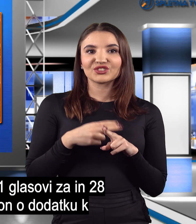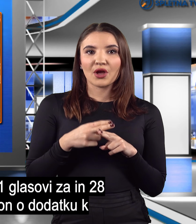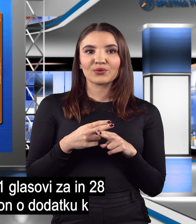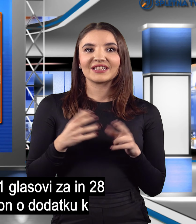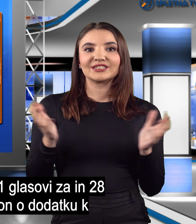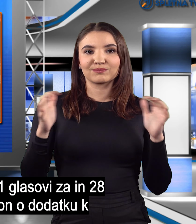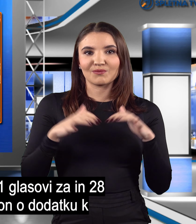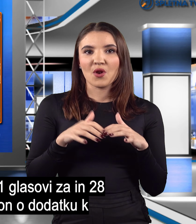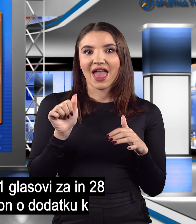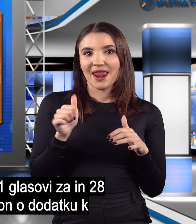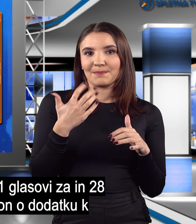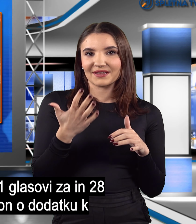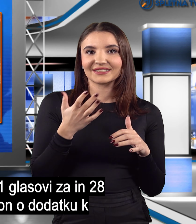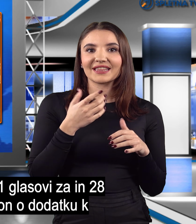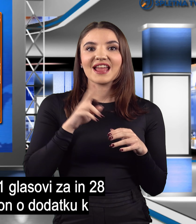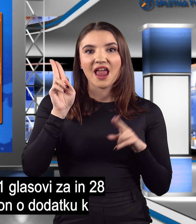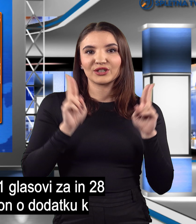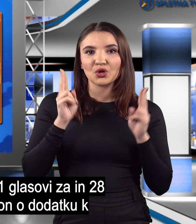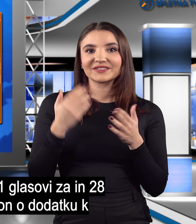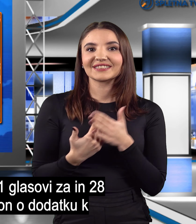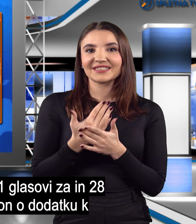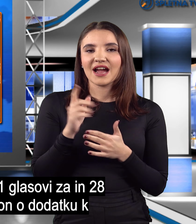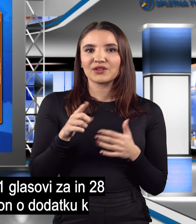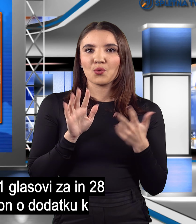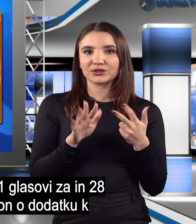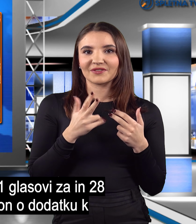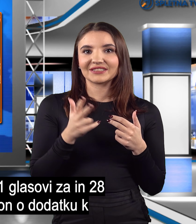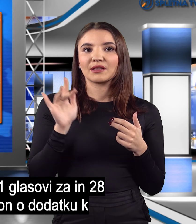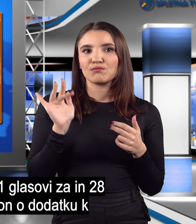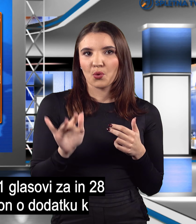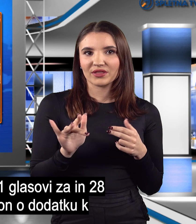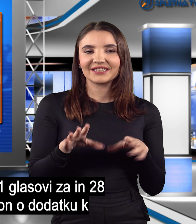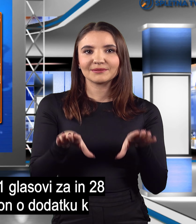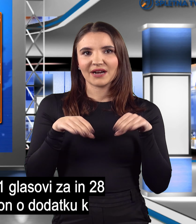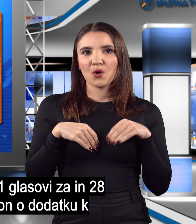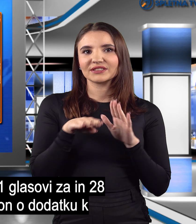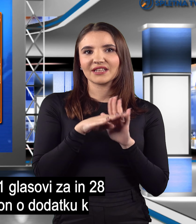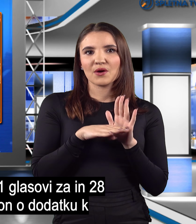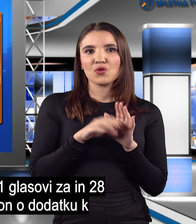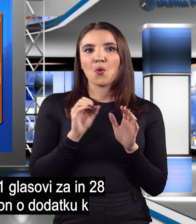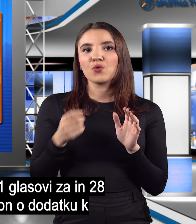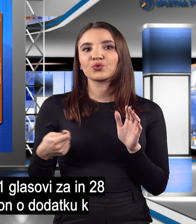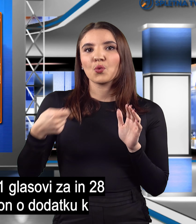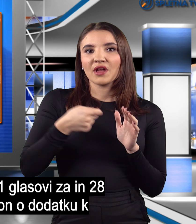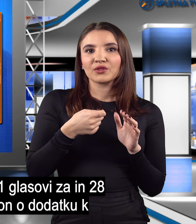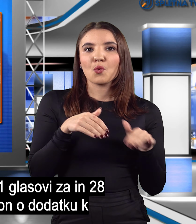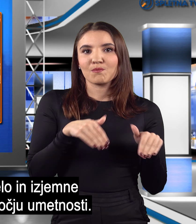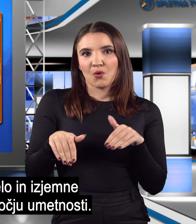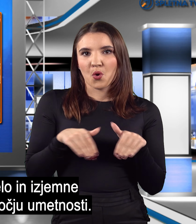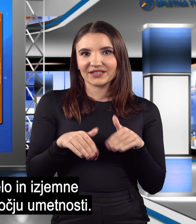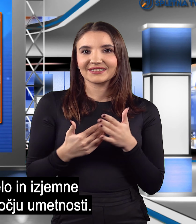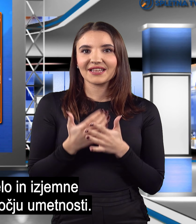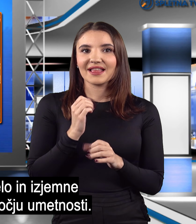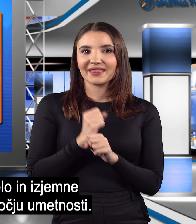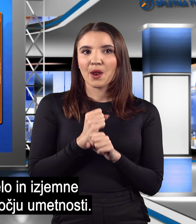Državni zbor je z 51 glasovi za in 28 proti sprejel zakon o dodatku k pokojnini za delo in